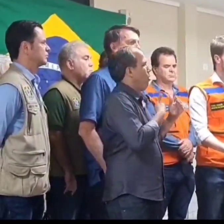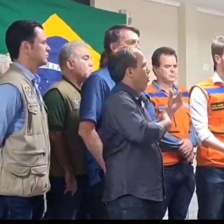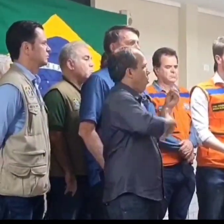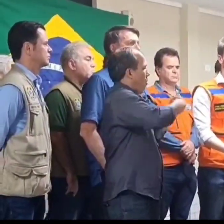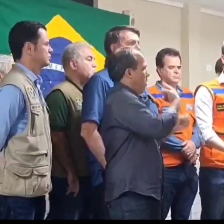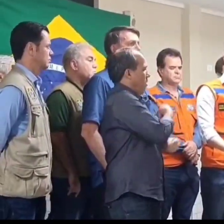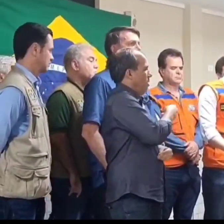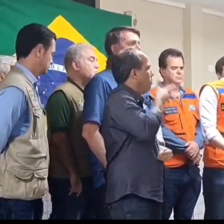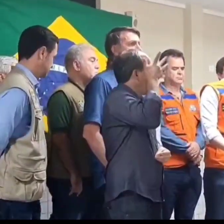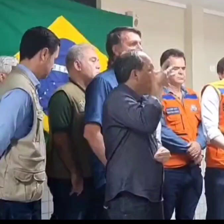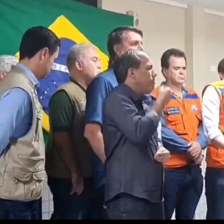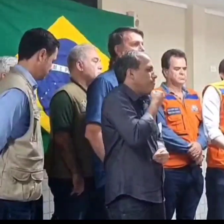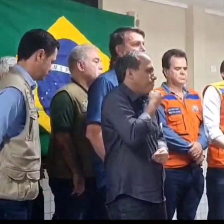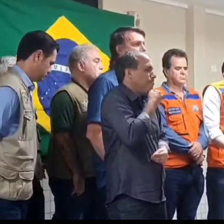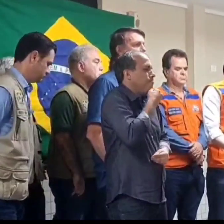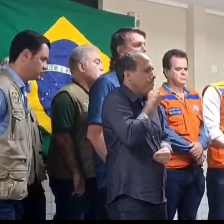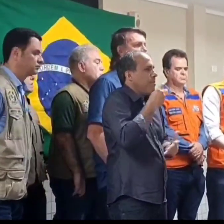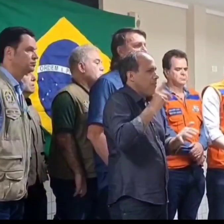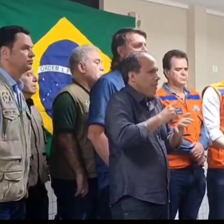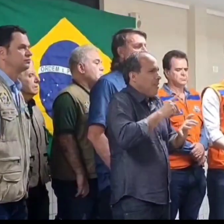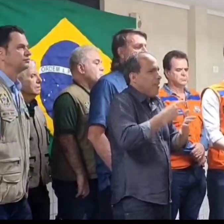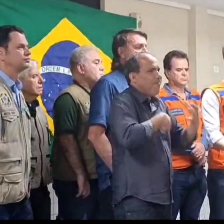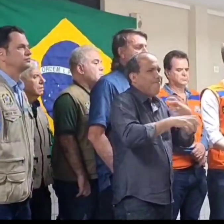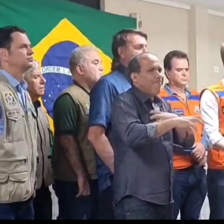estado aí foi atingido por fortes chuvas, né?